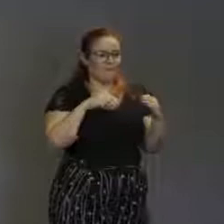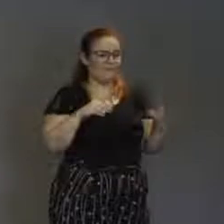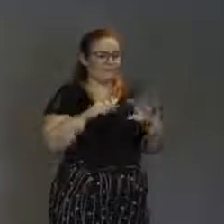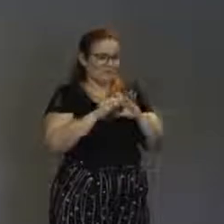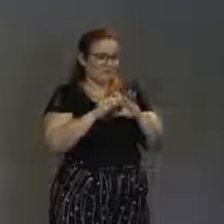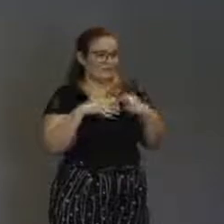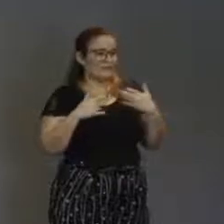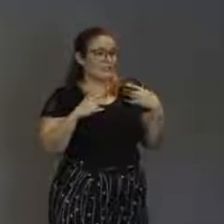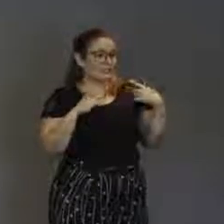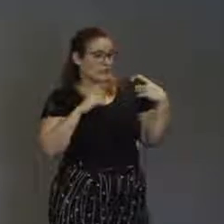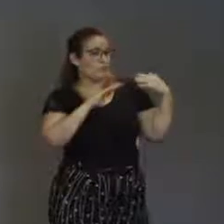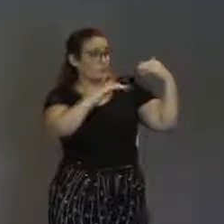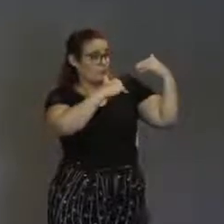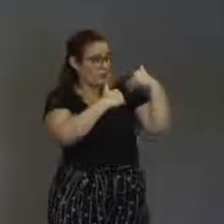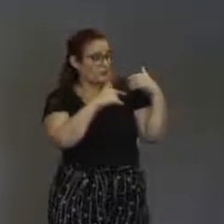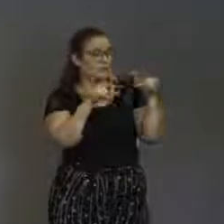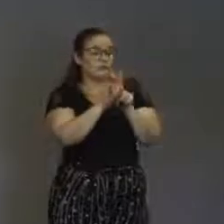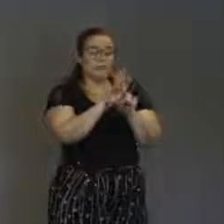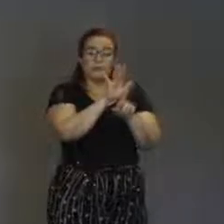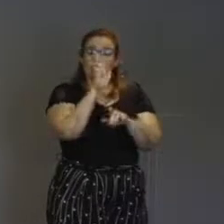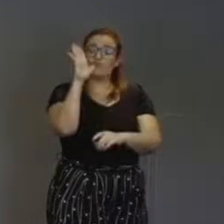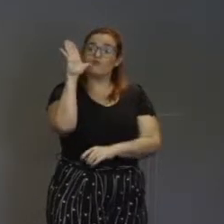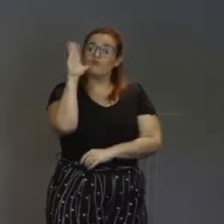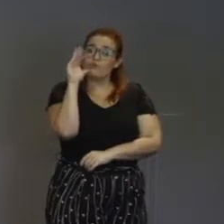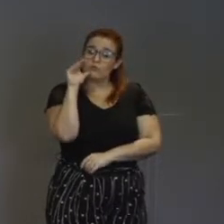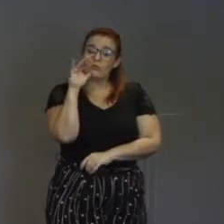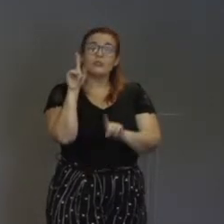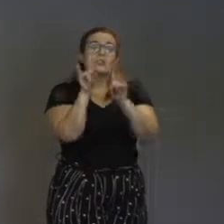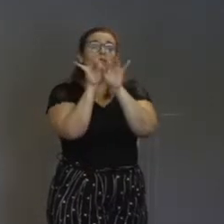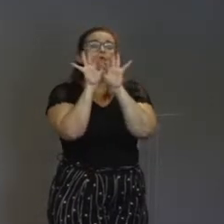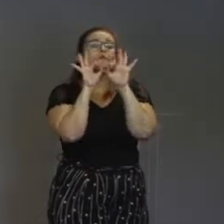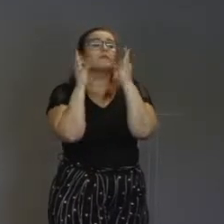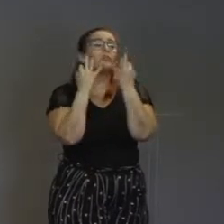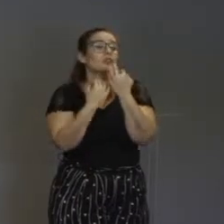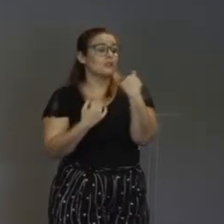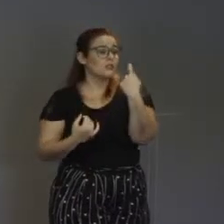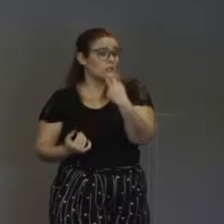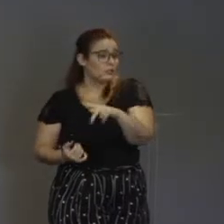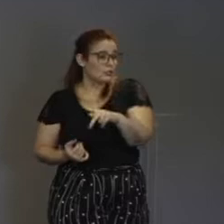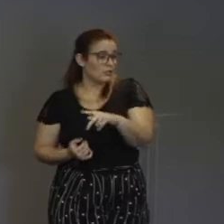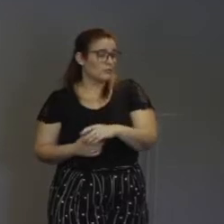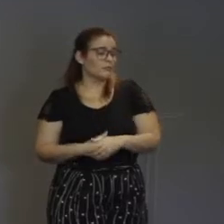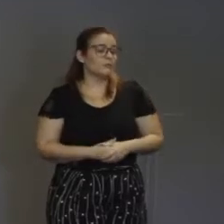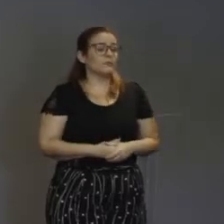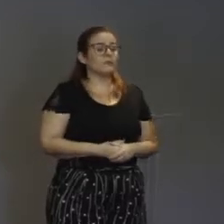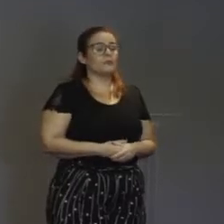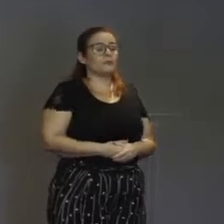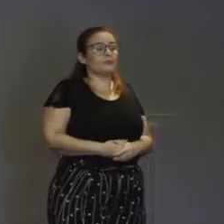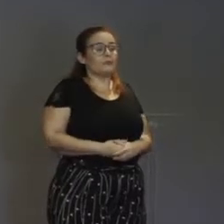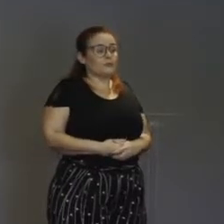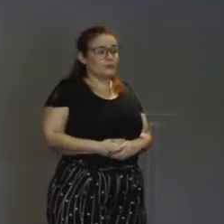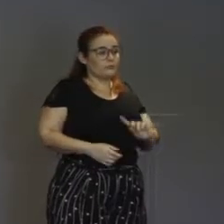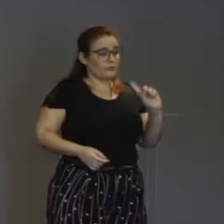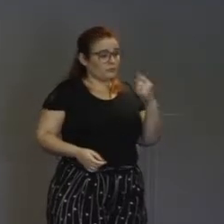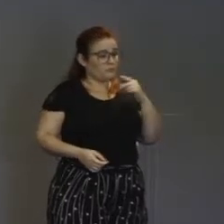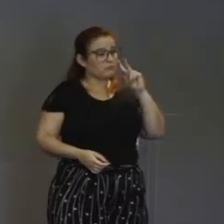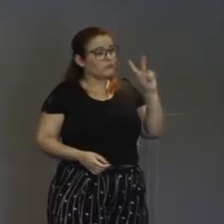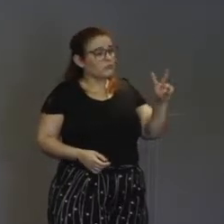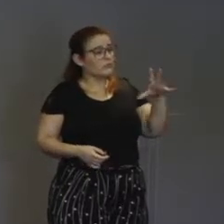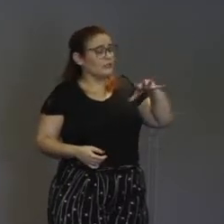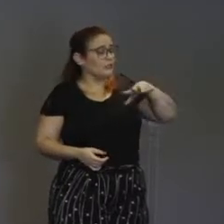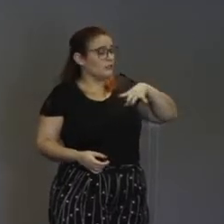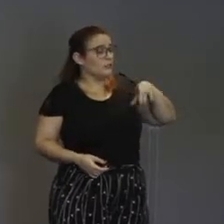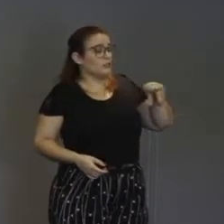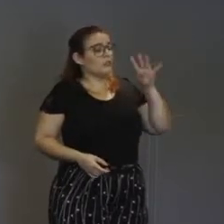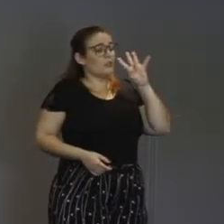uma responsabilidade enorme para com seus colaboradores e as famílias deles, né? E o que a gente vê como bacana para a sociedade, para a